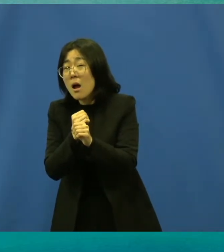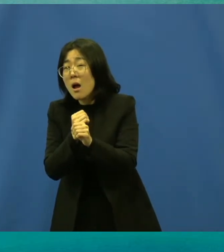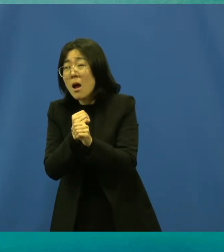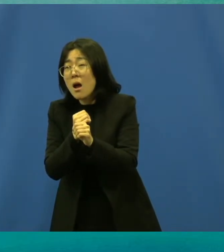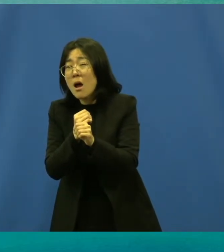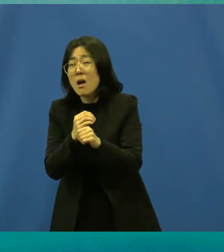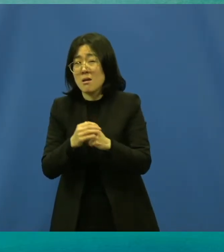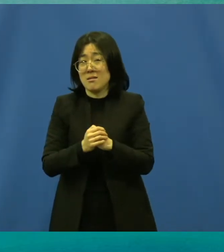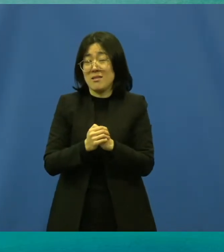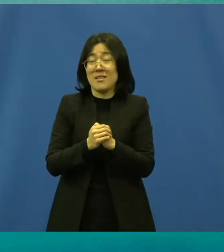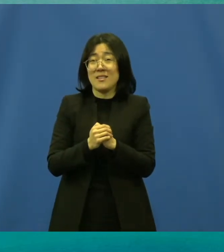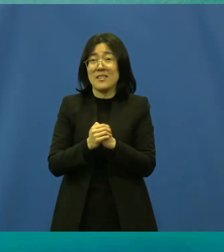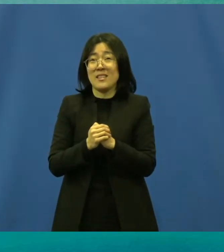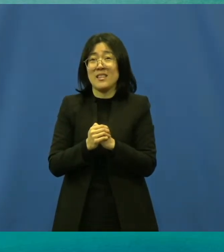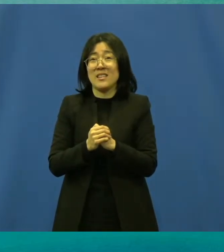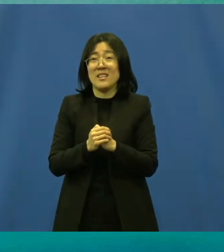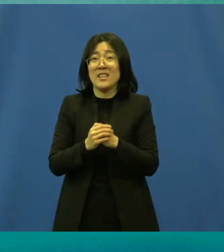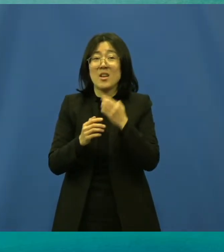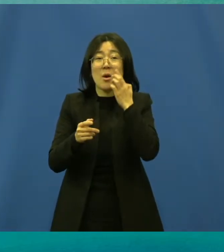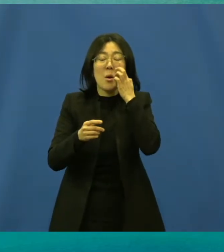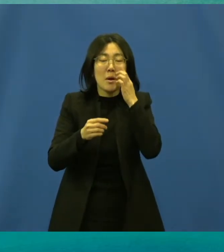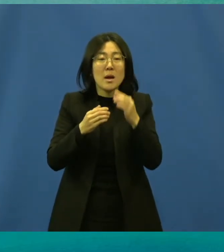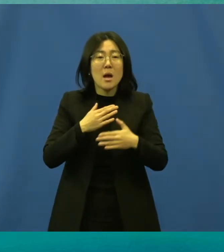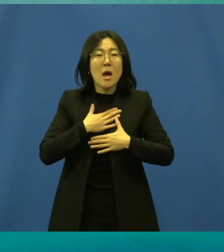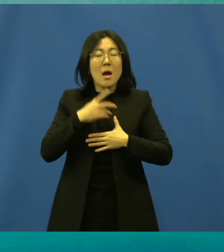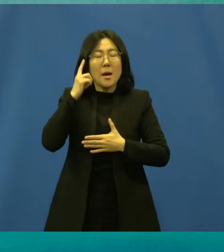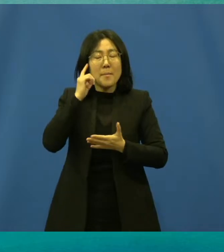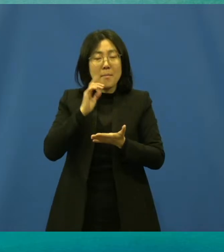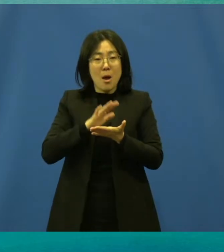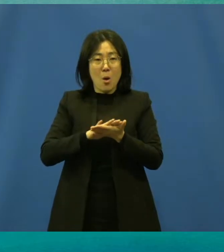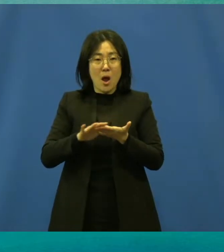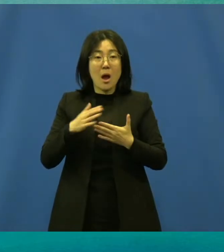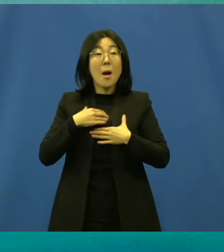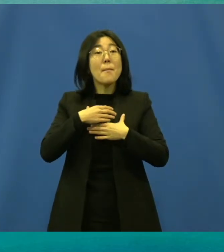기도는 평안할 때 해야 합니다.